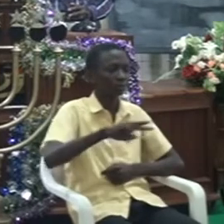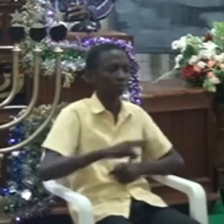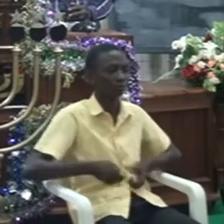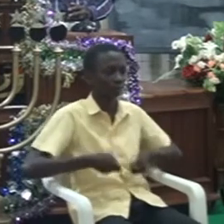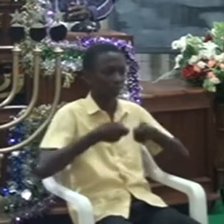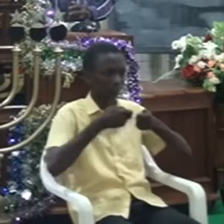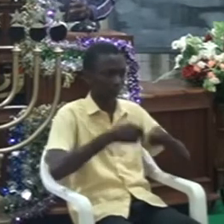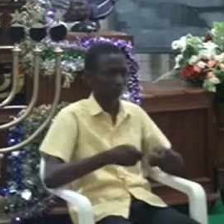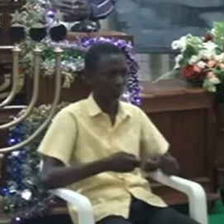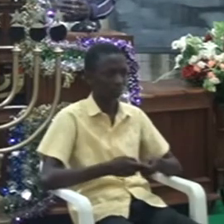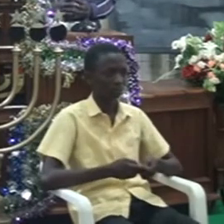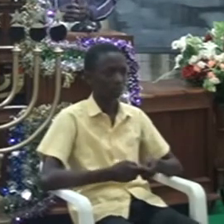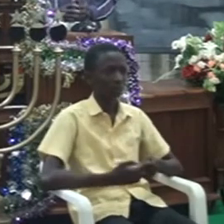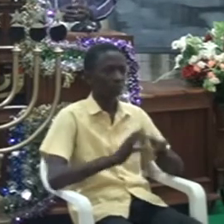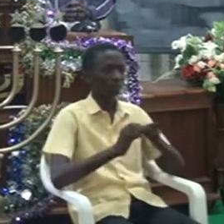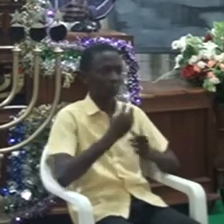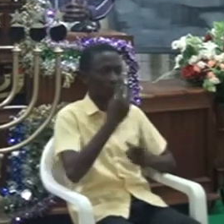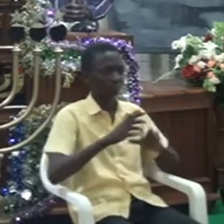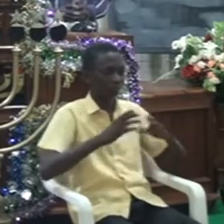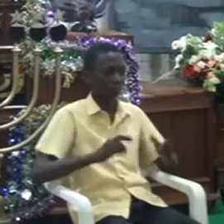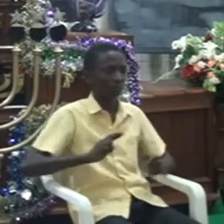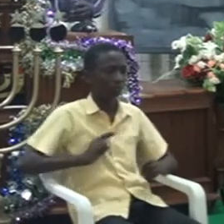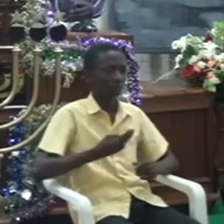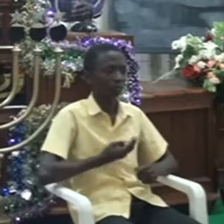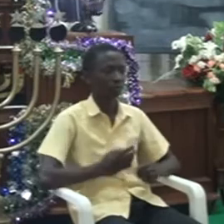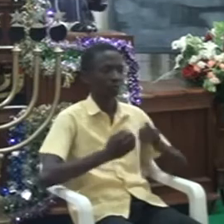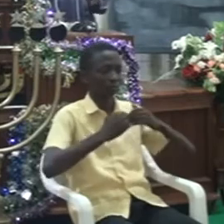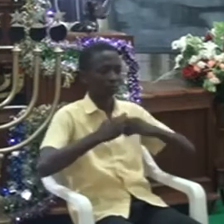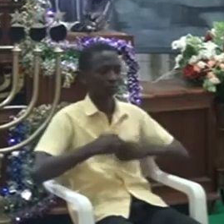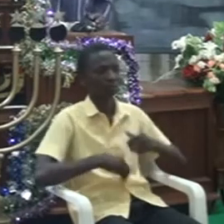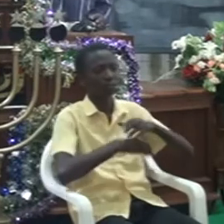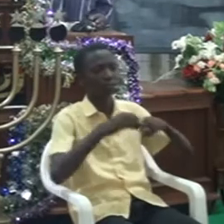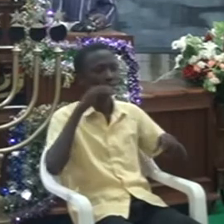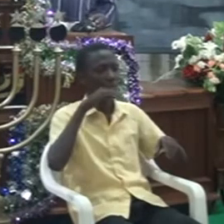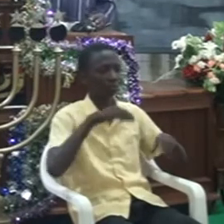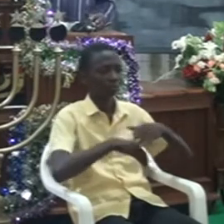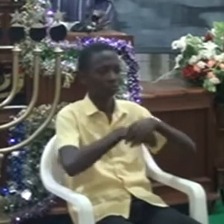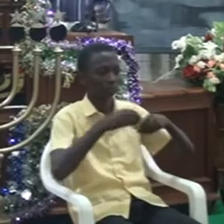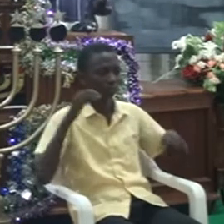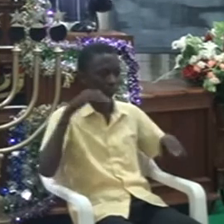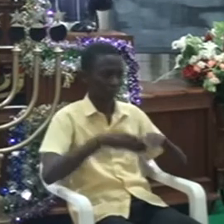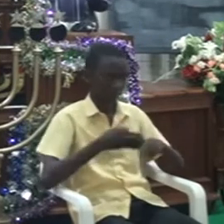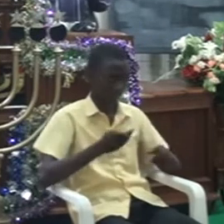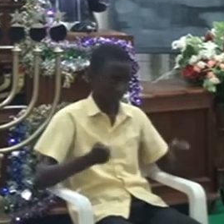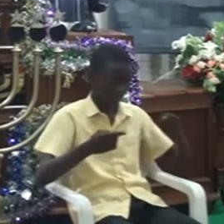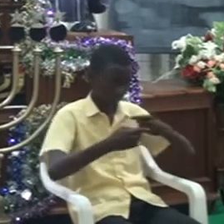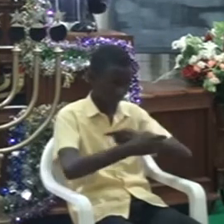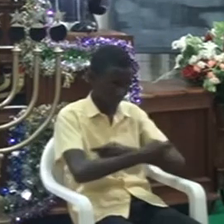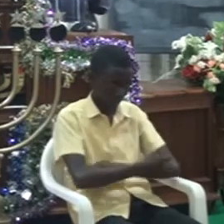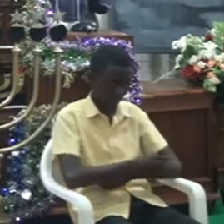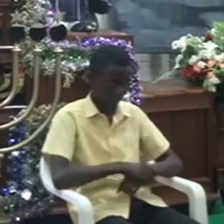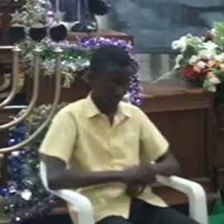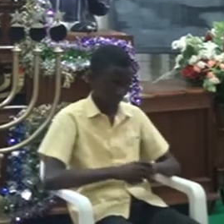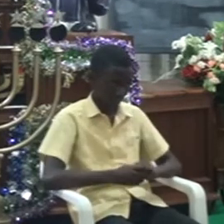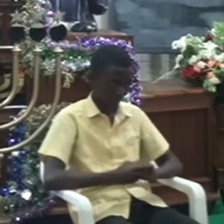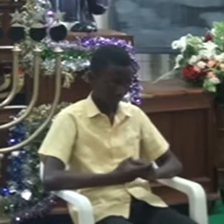allons essayer de voir comment naviguer pendant ces jours. Mais si zoe yake kabisa kupana kichwa ya mafundisho ambayo tutajifunza, lakini